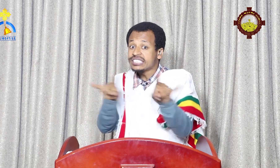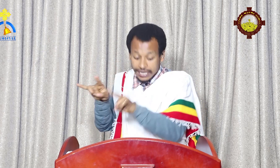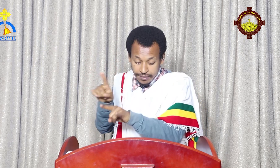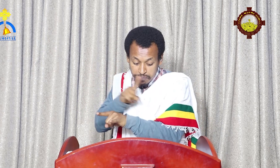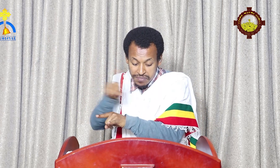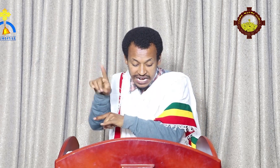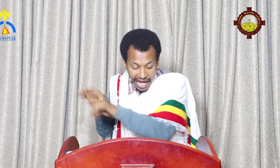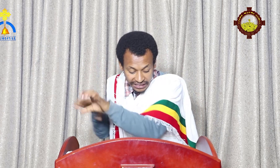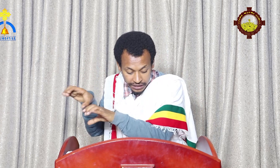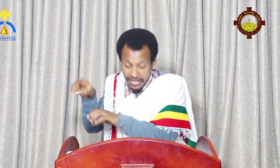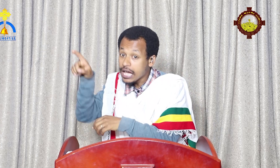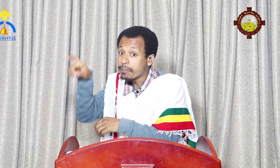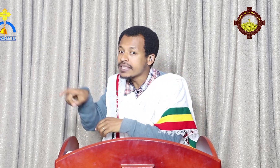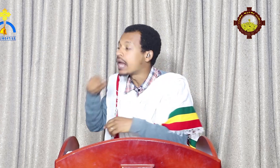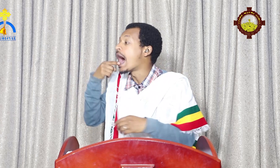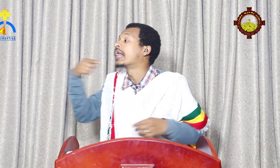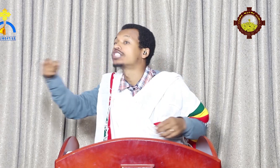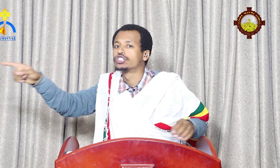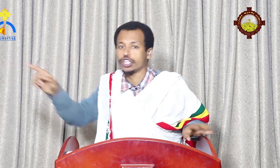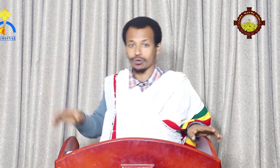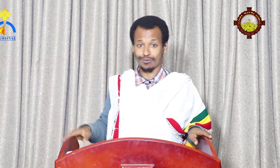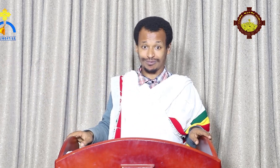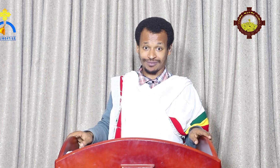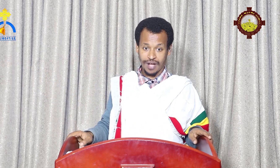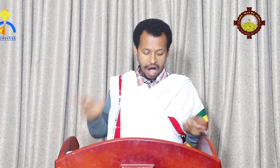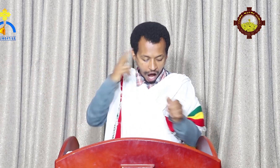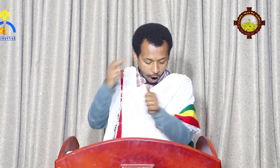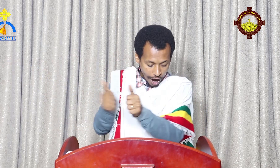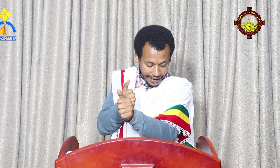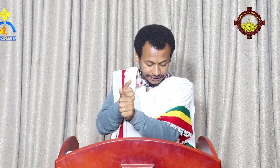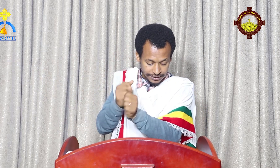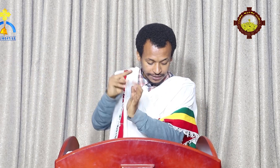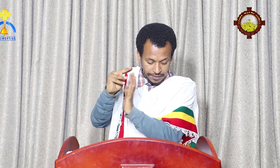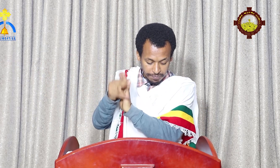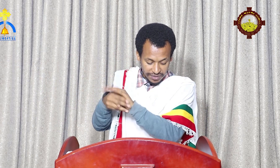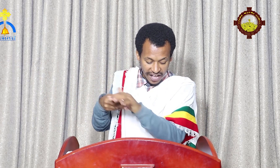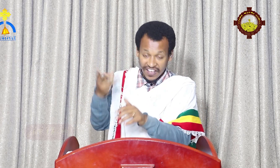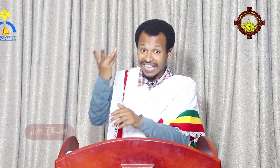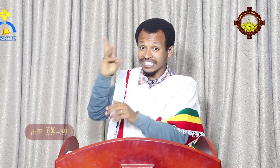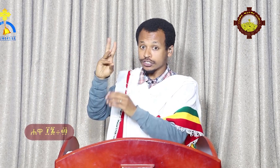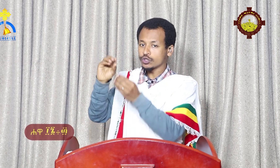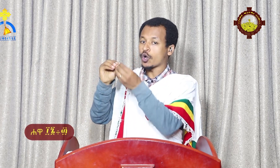ልድዘን ምን ላድርግ ይገባኛል አላቻቻቸው። ሐዋርያት ምዕራፍ 16